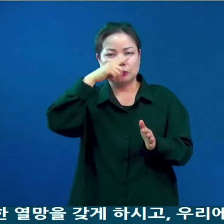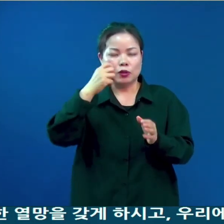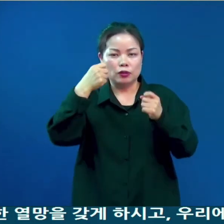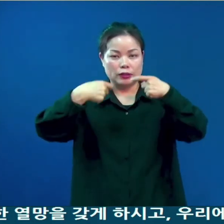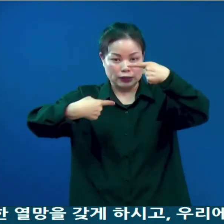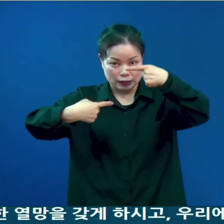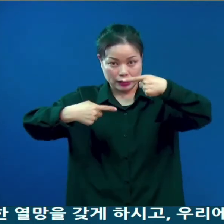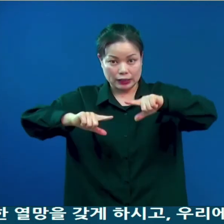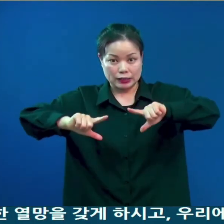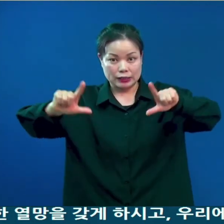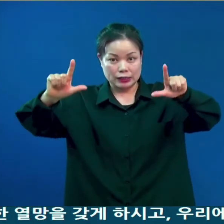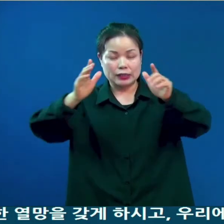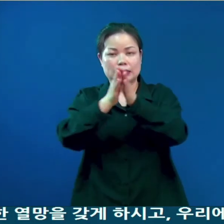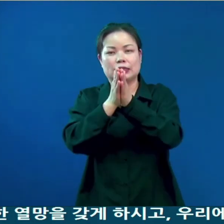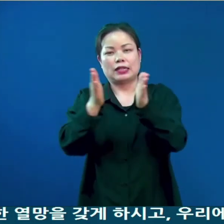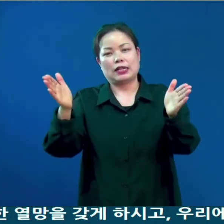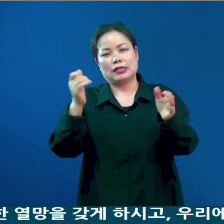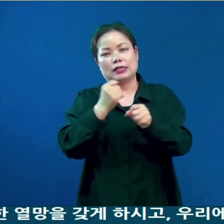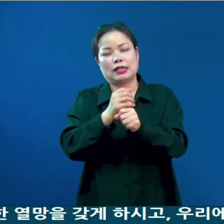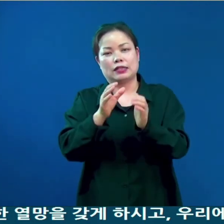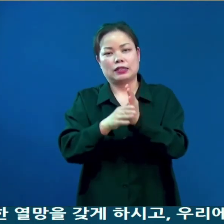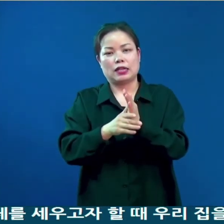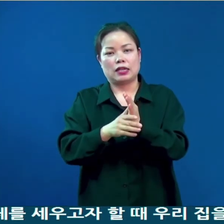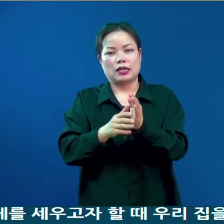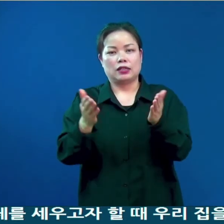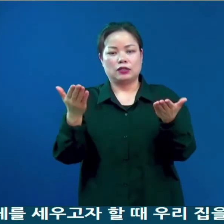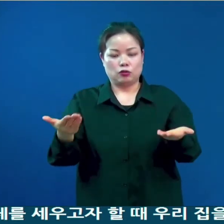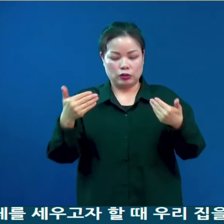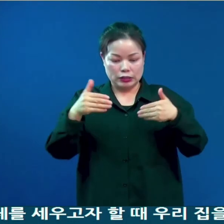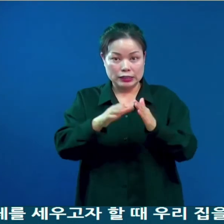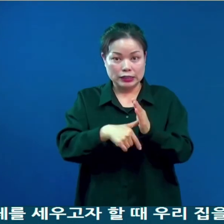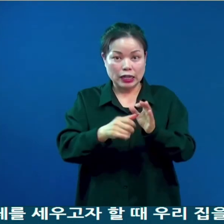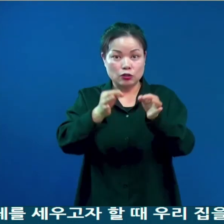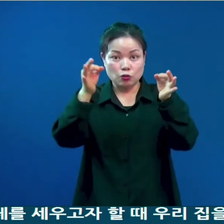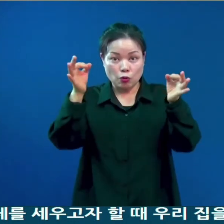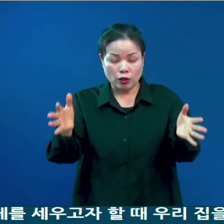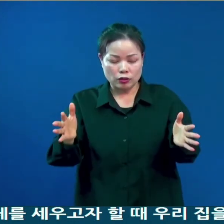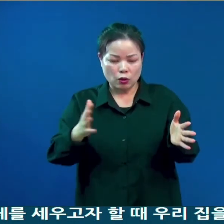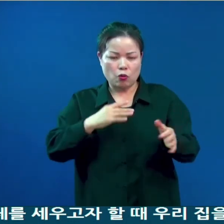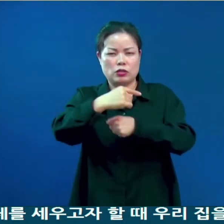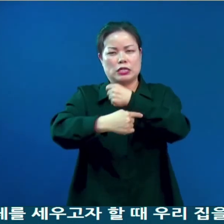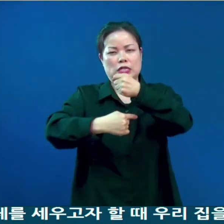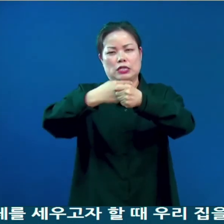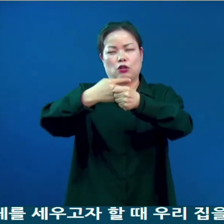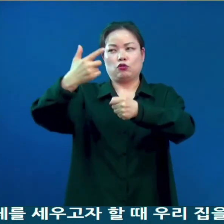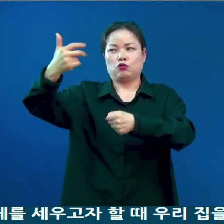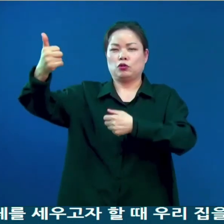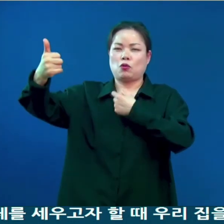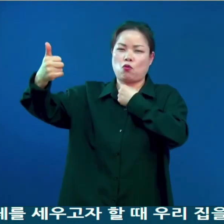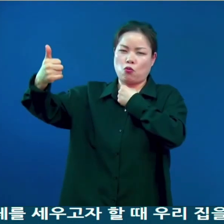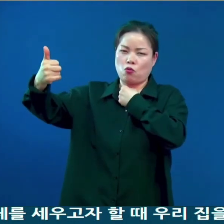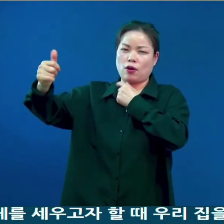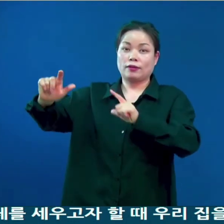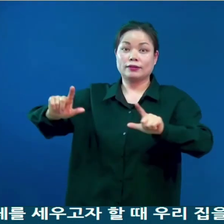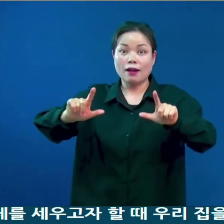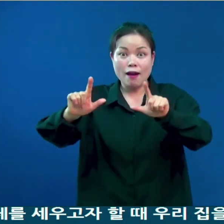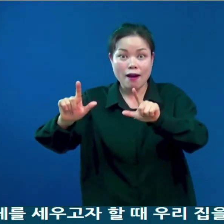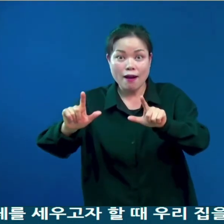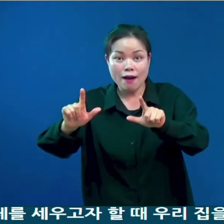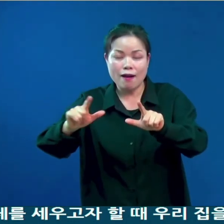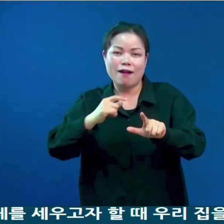새롭게 마음을 잡으셔서 이 연휴 기간 동안에 내가 올 한 해를 주님이 원하시고자 하는 삶을